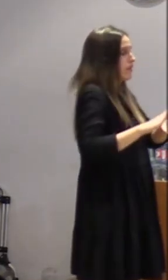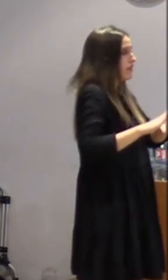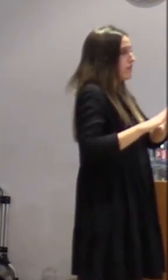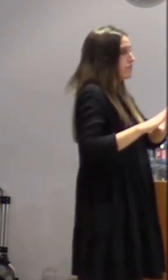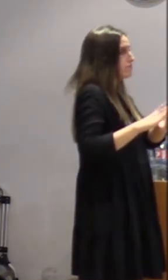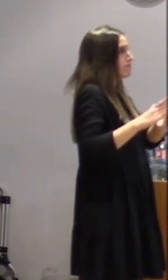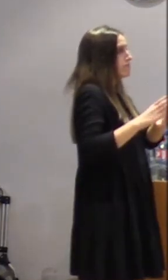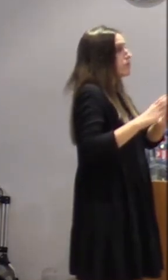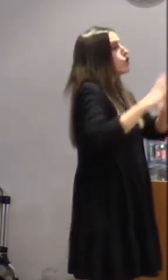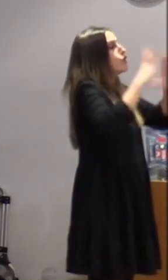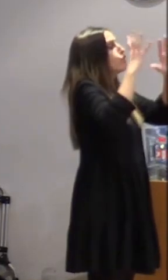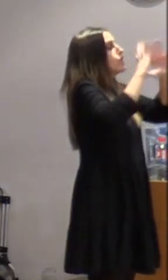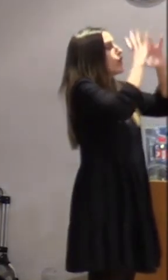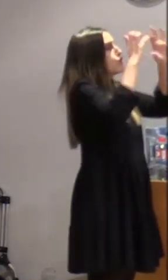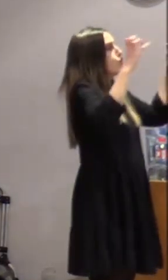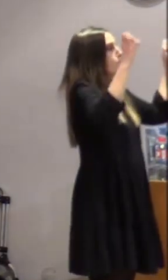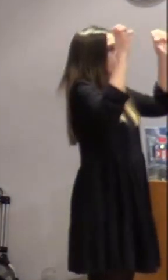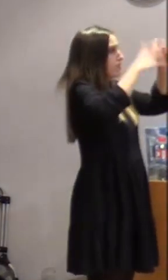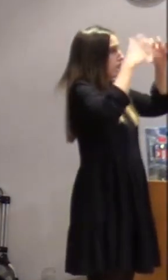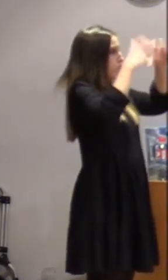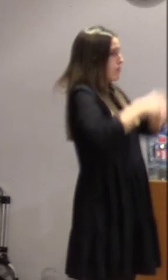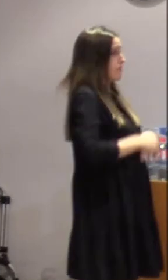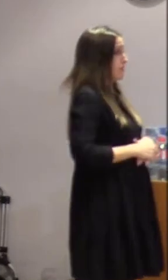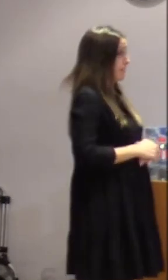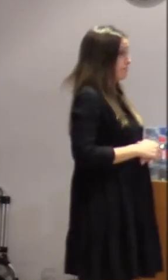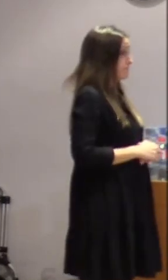cumulonimbus, nube de tormenta.